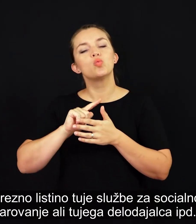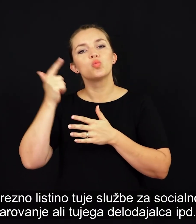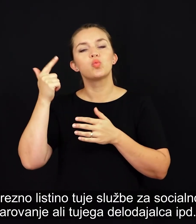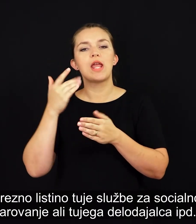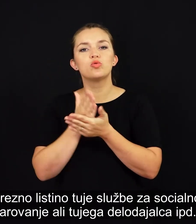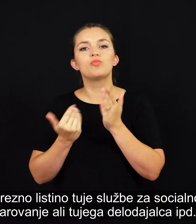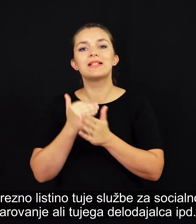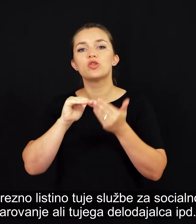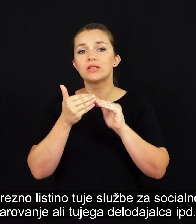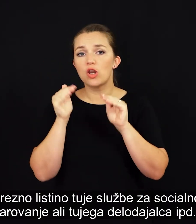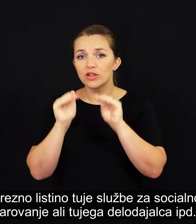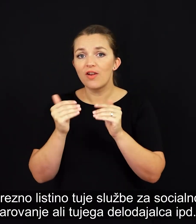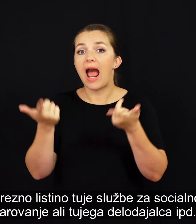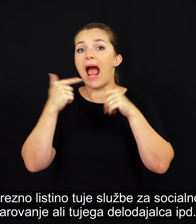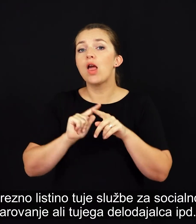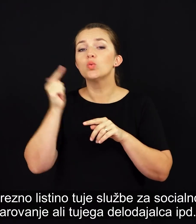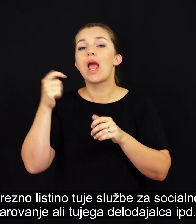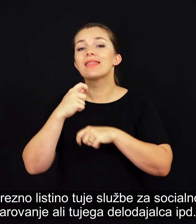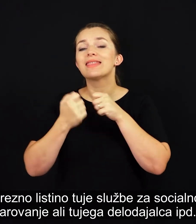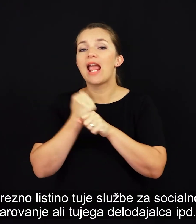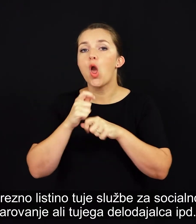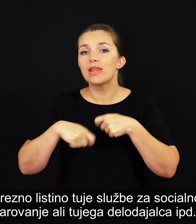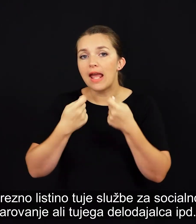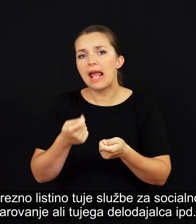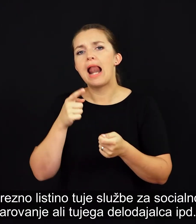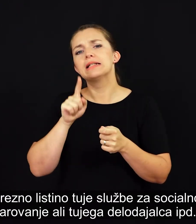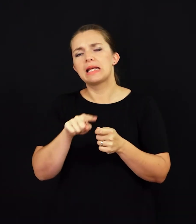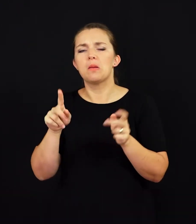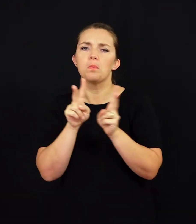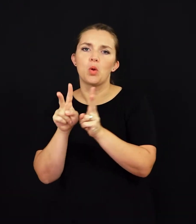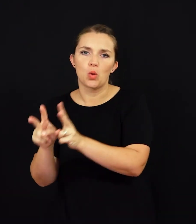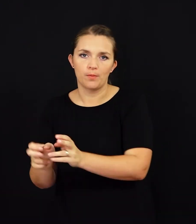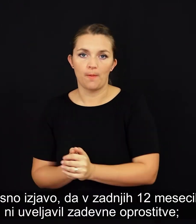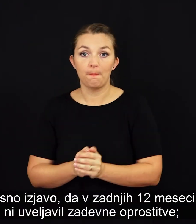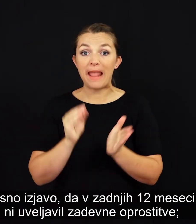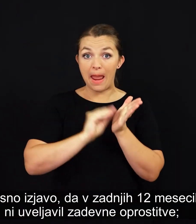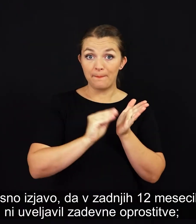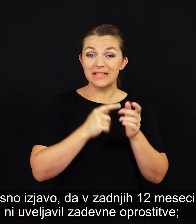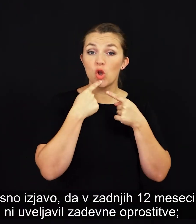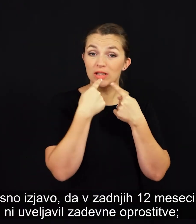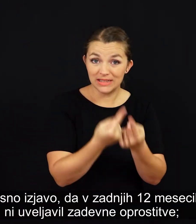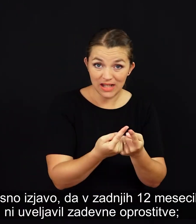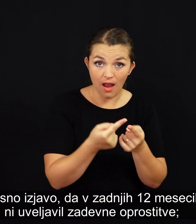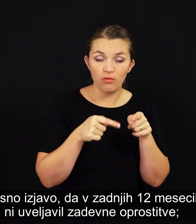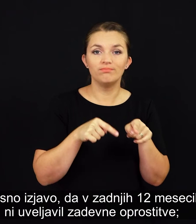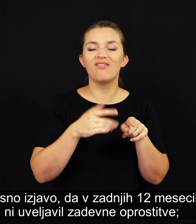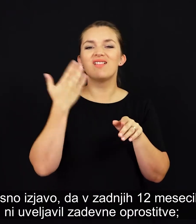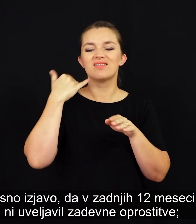zavarovanje ali tujega delodajalca in podobno. Pisno izjavo, da v zadnjih 12